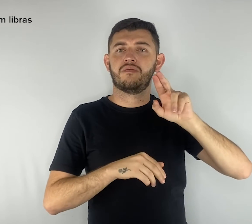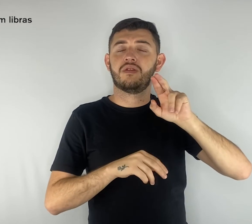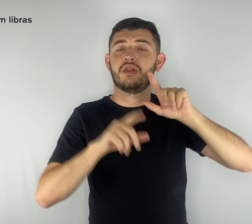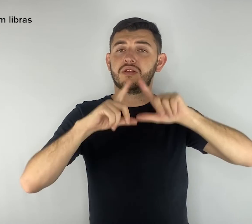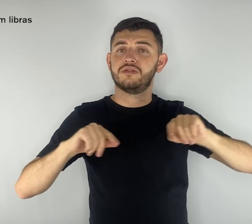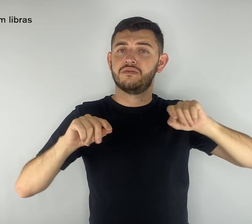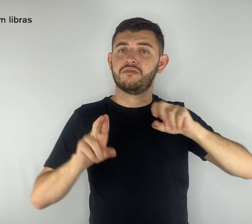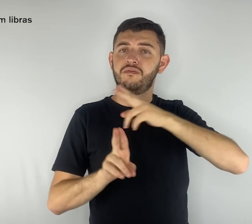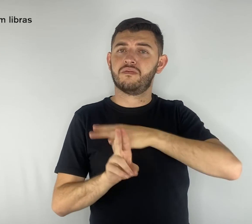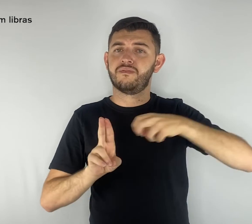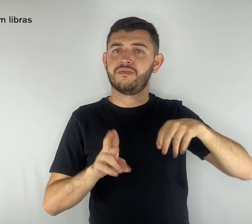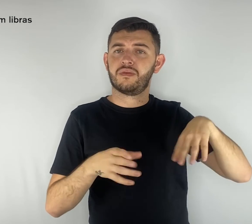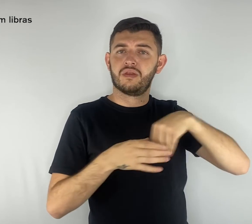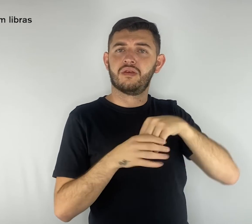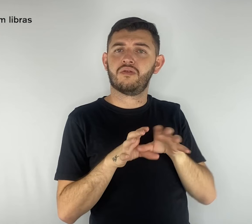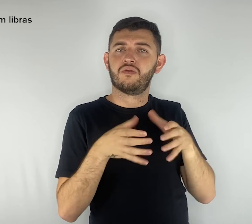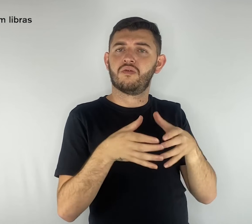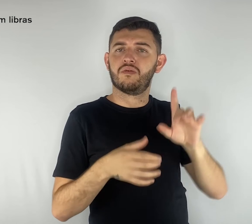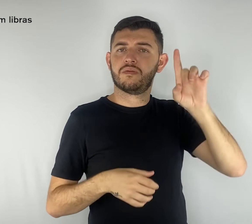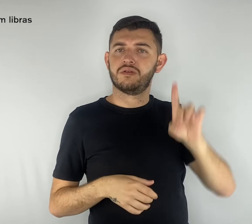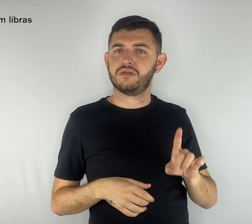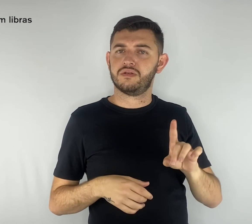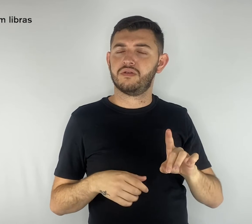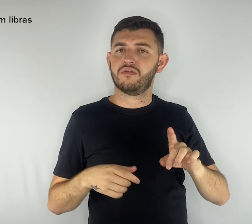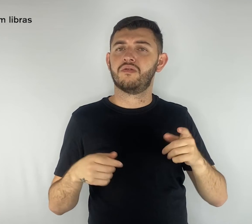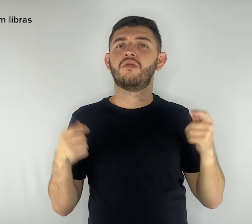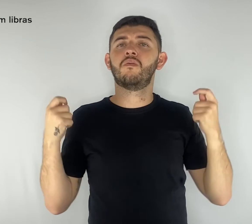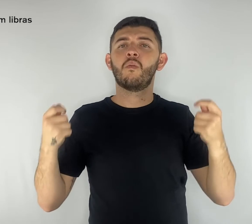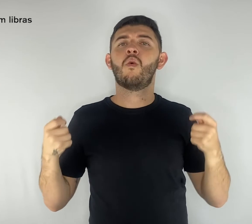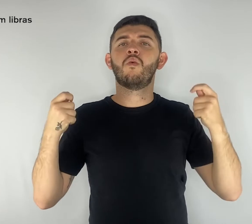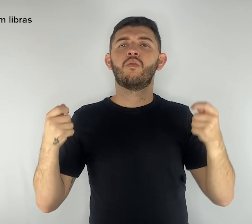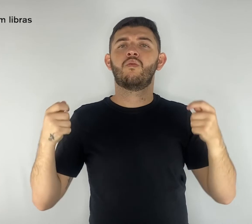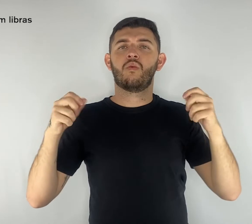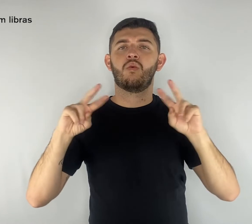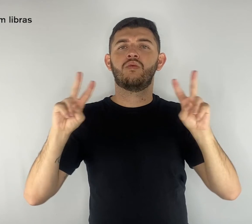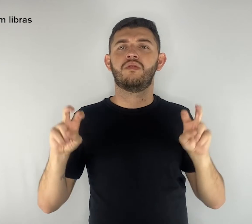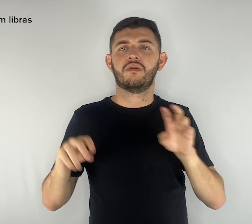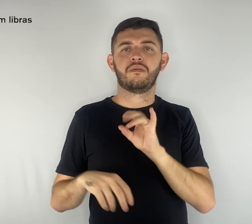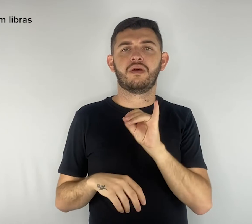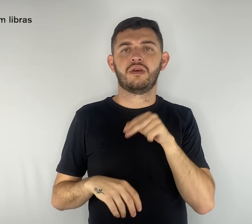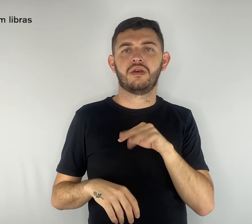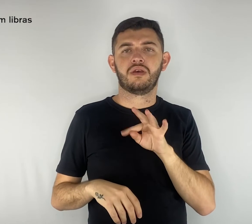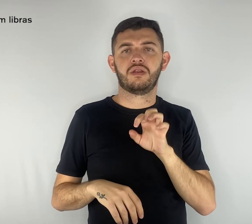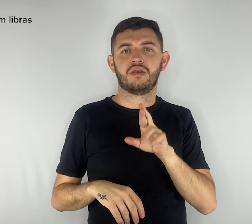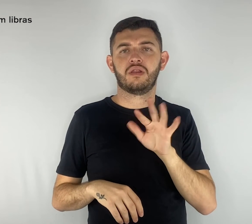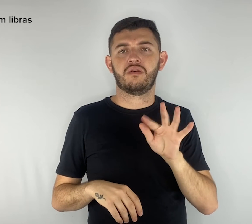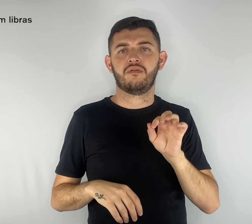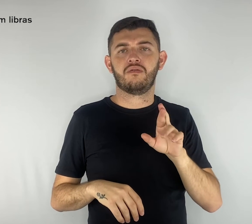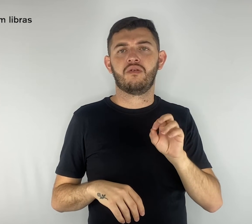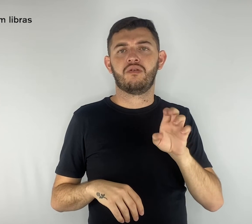Brasília e membro do Comitê Diretivo do Movimento Interfóruns de Educação Infantil